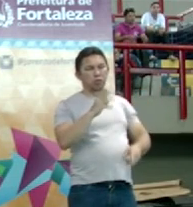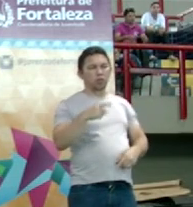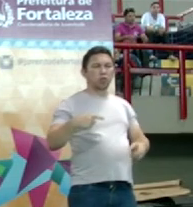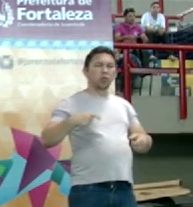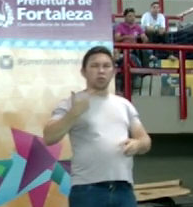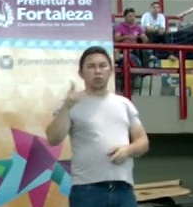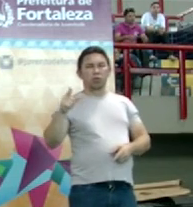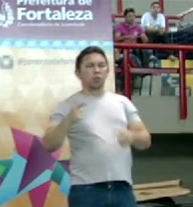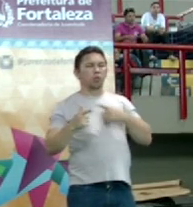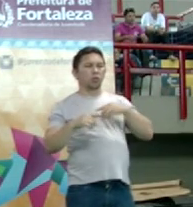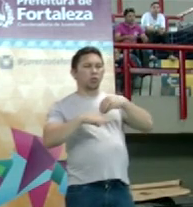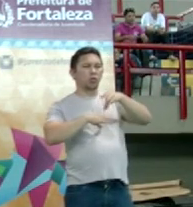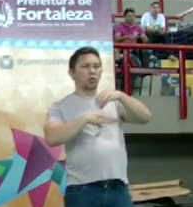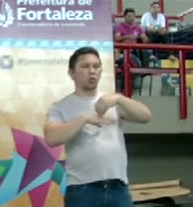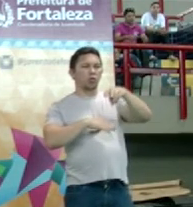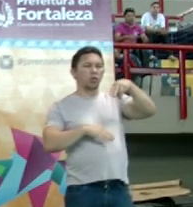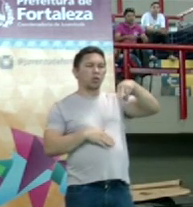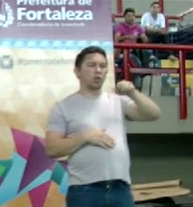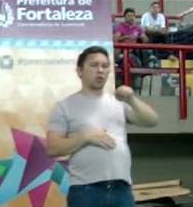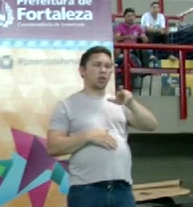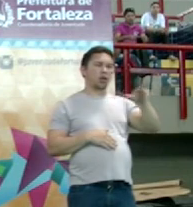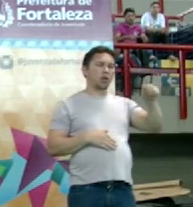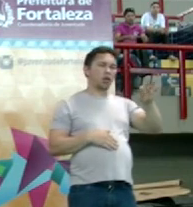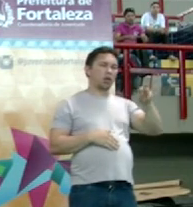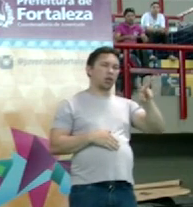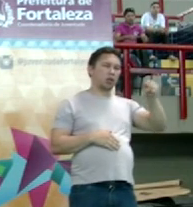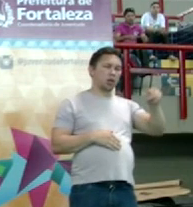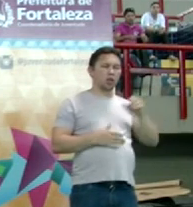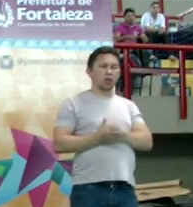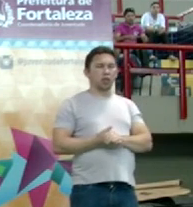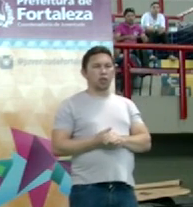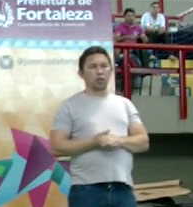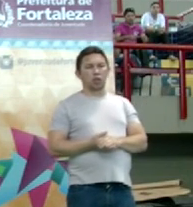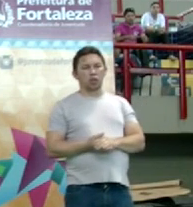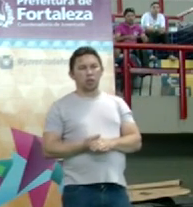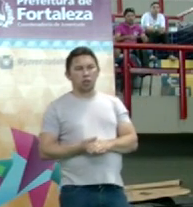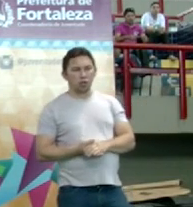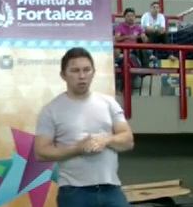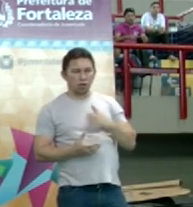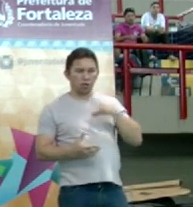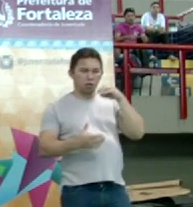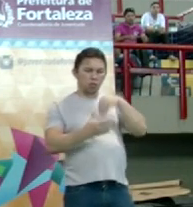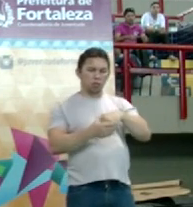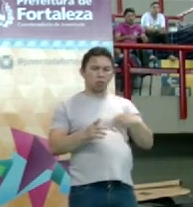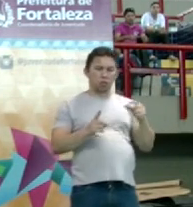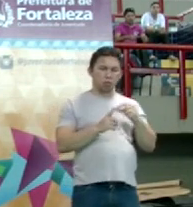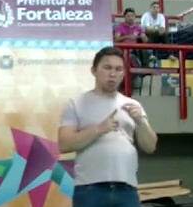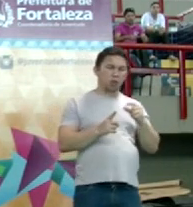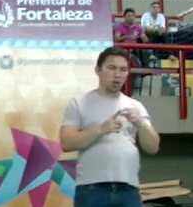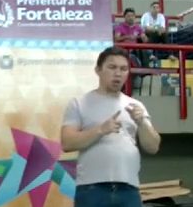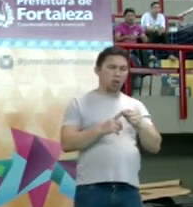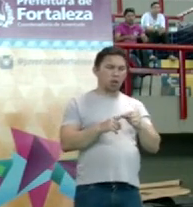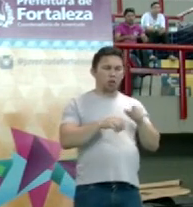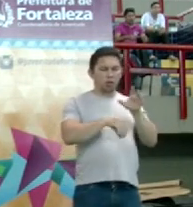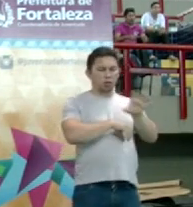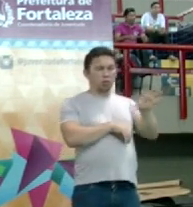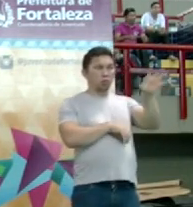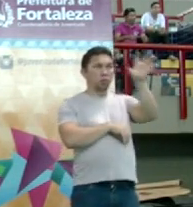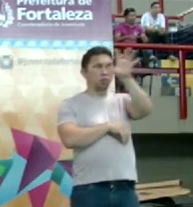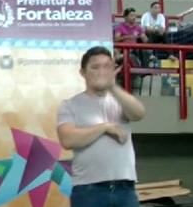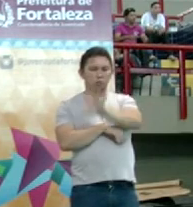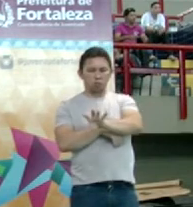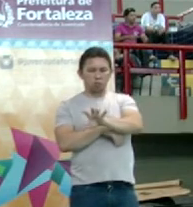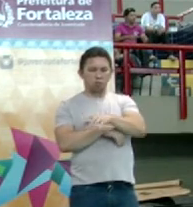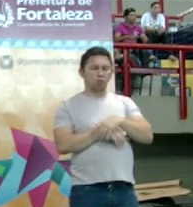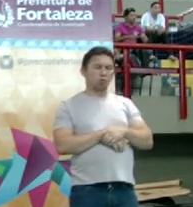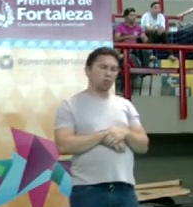é narrativo. É permitido o uso de palavras regionais na redação? No caso da redação do